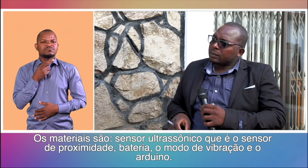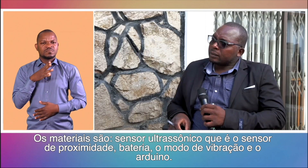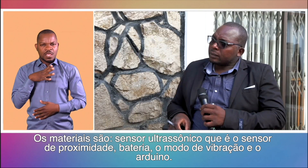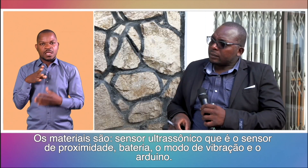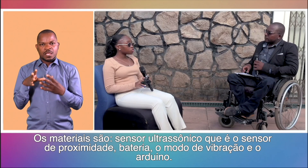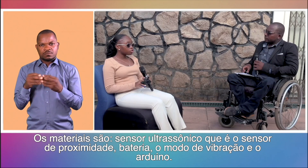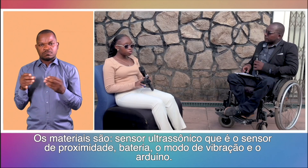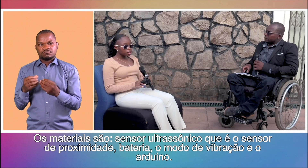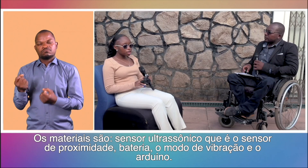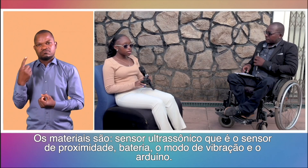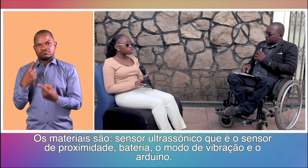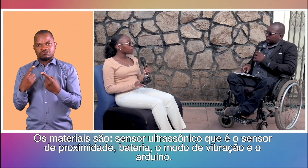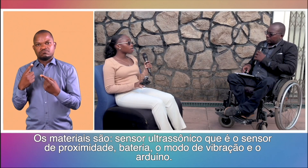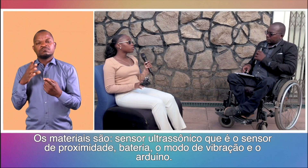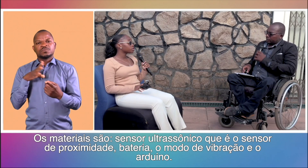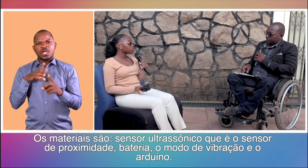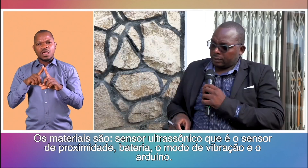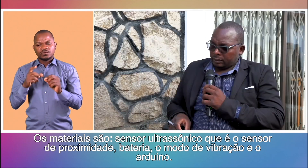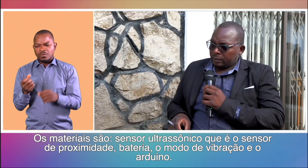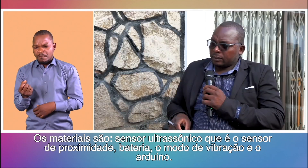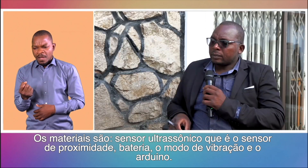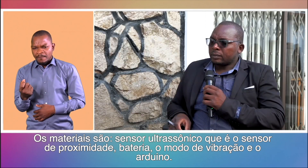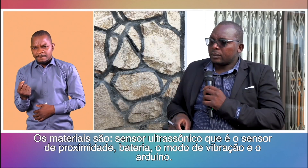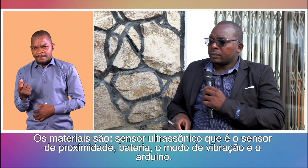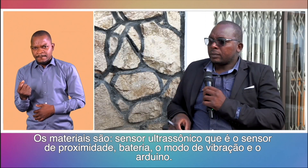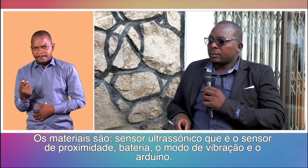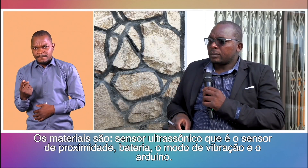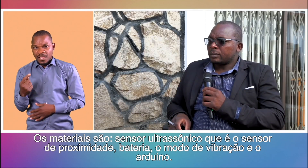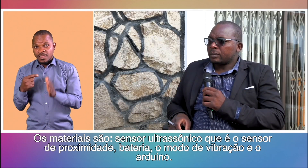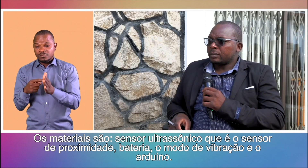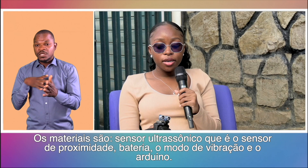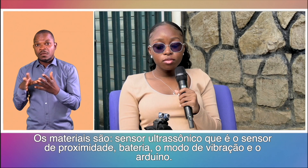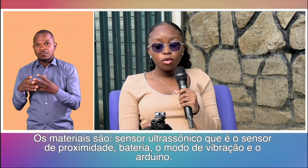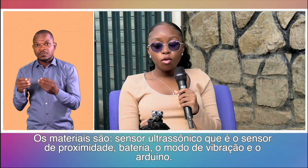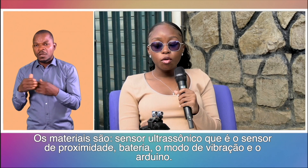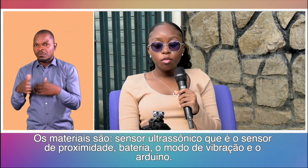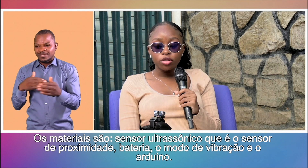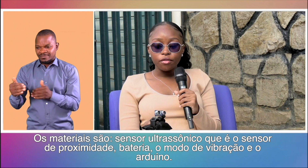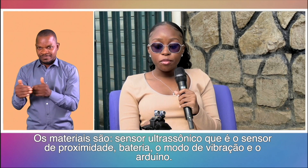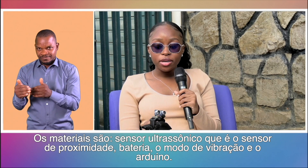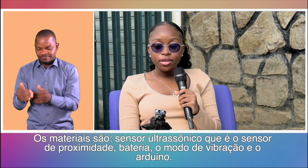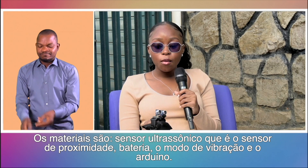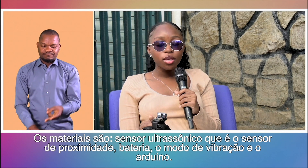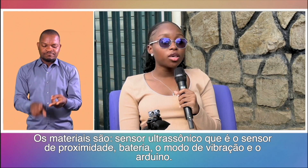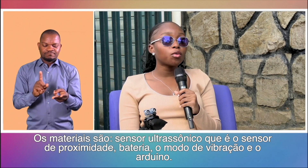sensor ultrassônico, que é o sensor de proximidade, tem a bateria, o modo de vibração e